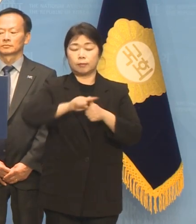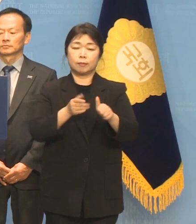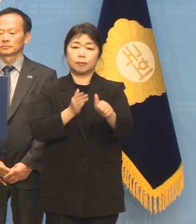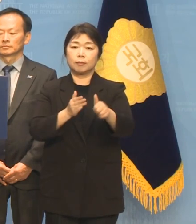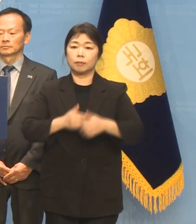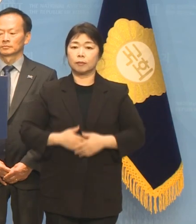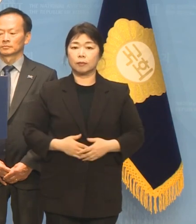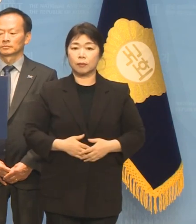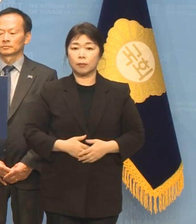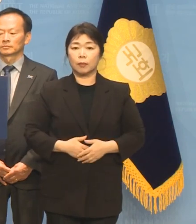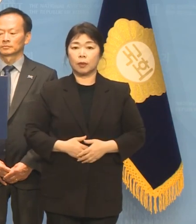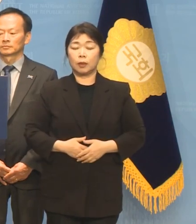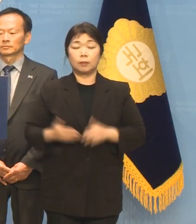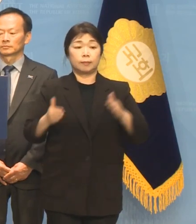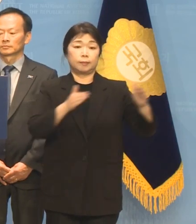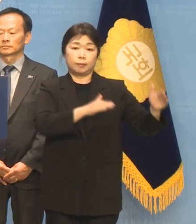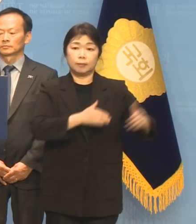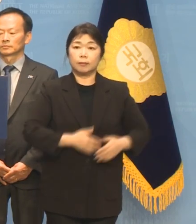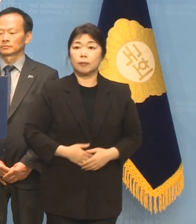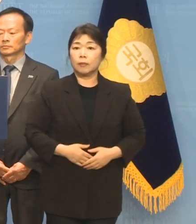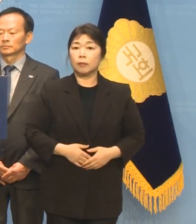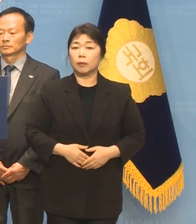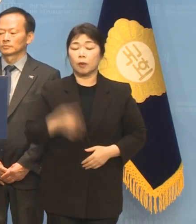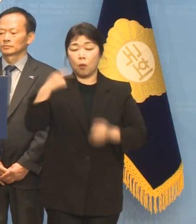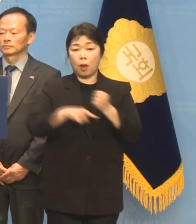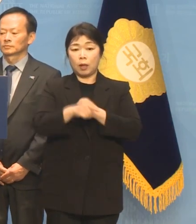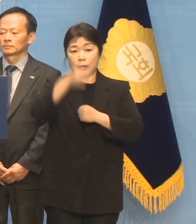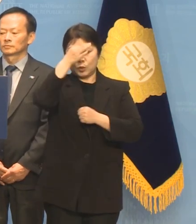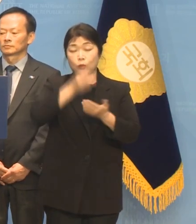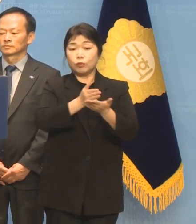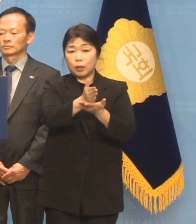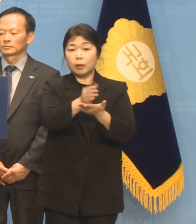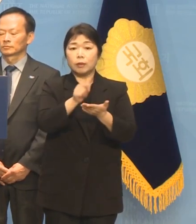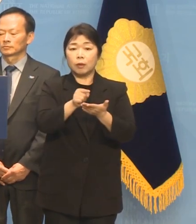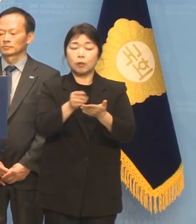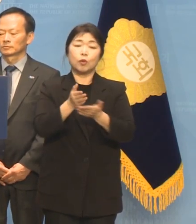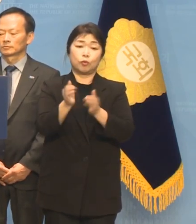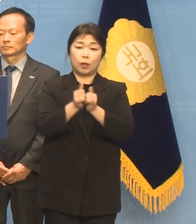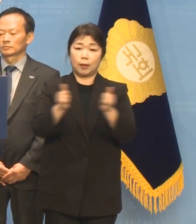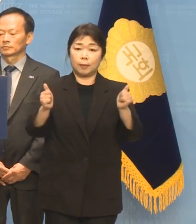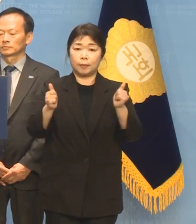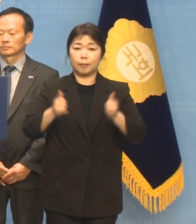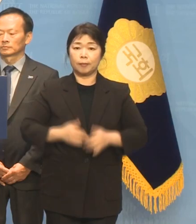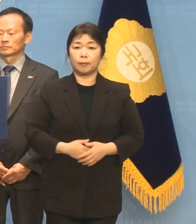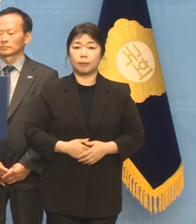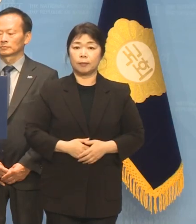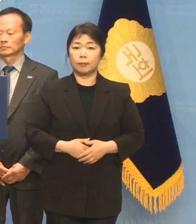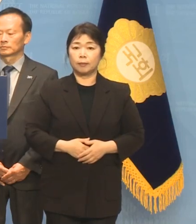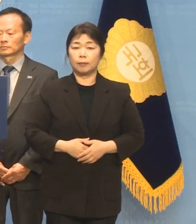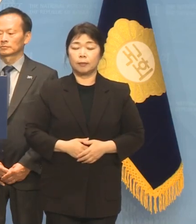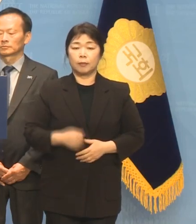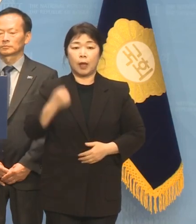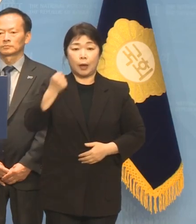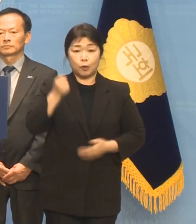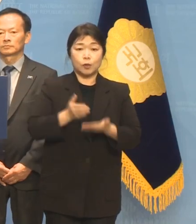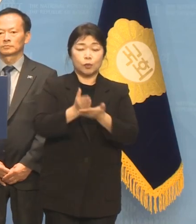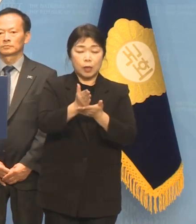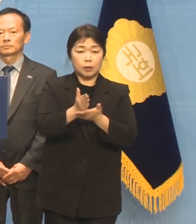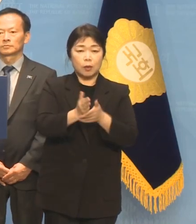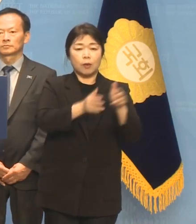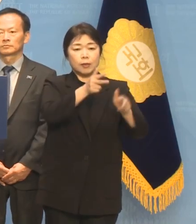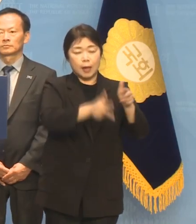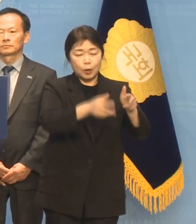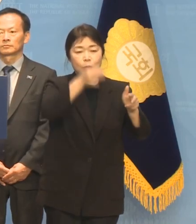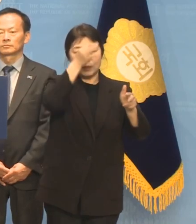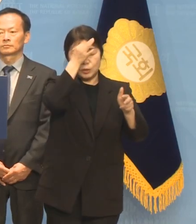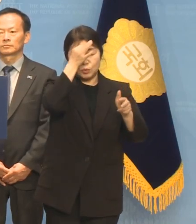주십시오 다음으로는 어 과학 개설 분야 전문가로서 어이 에너지 분야의 산업